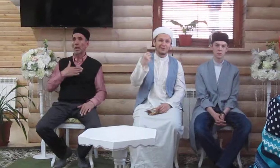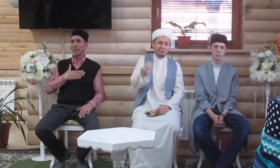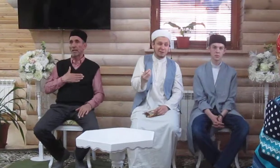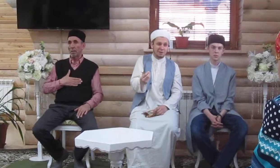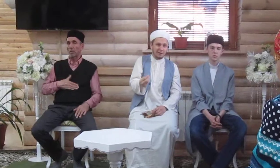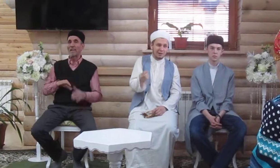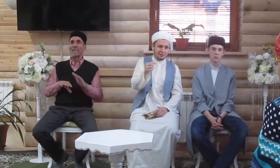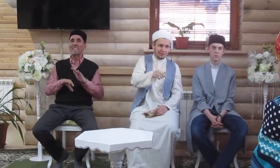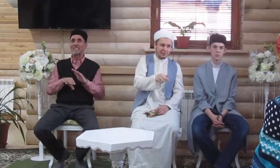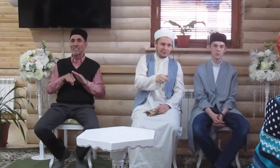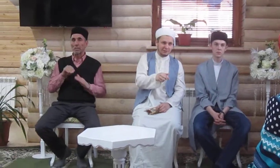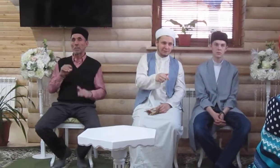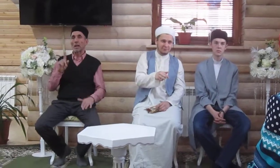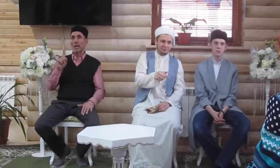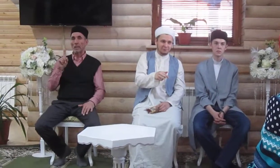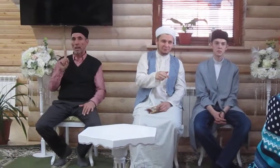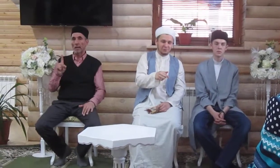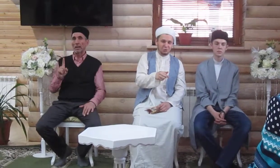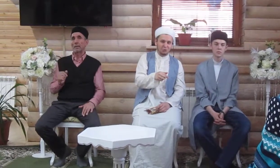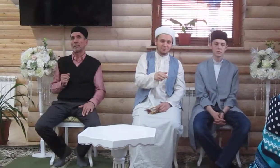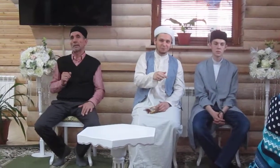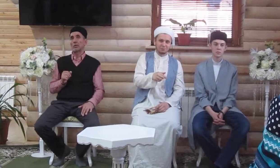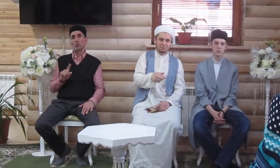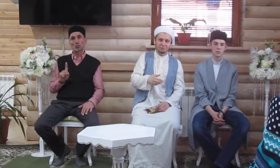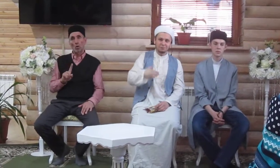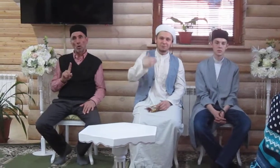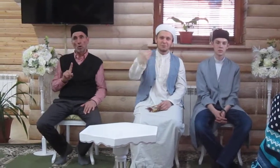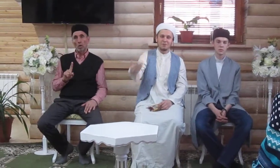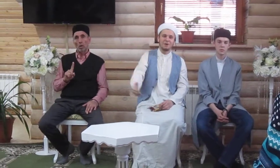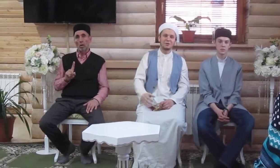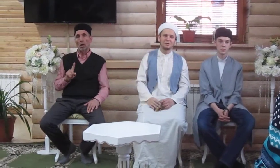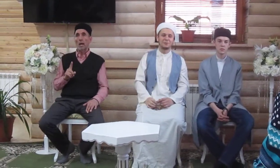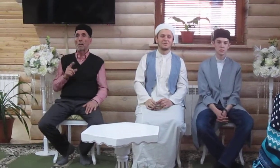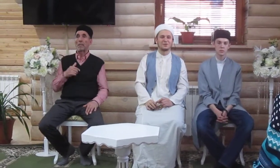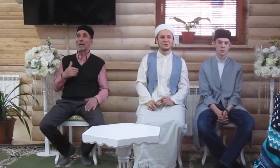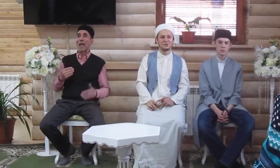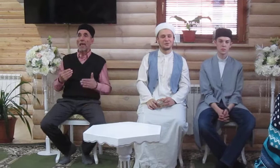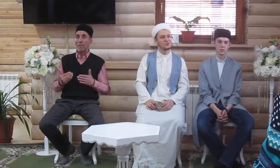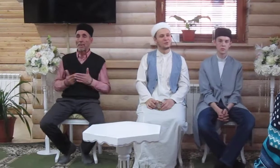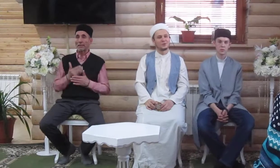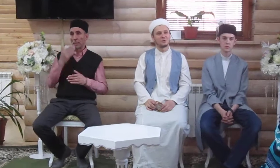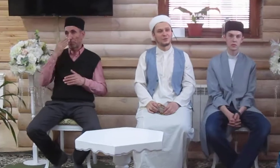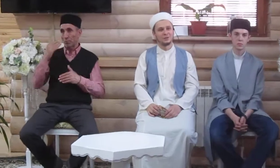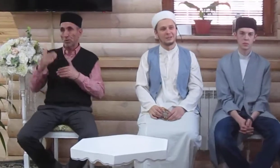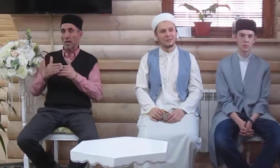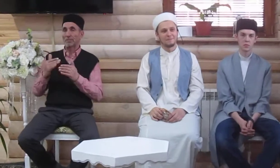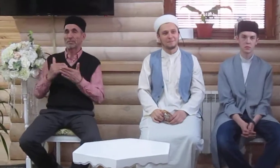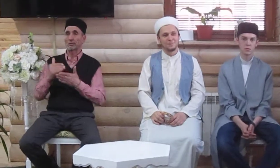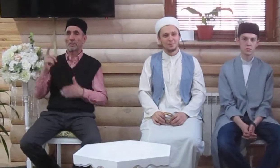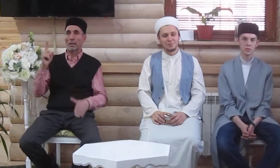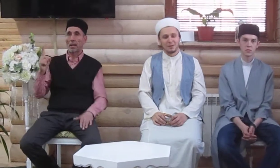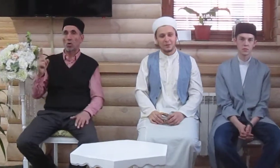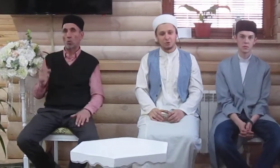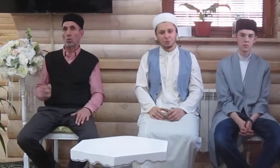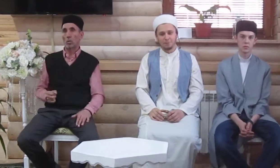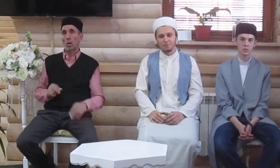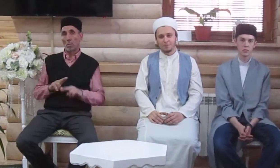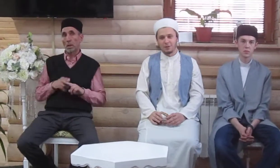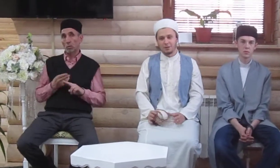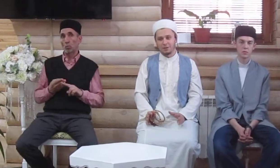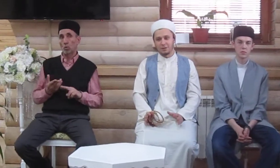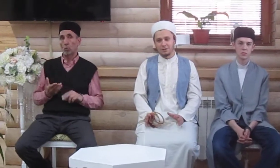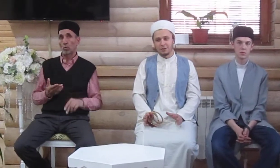Довольным выбором Аллаха для нас, что мы опять же приближаемся к Всевышнему Аллаху. Поэтому,